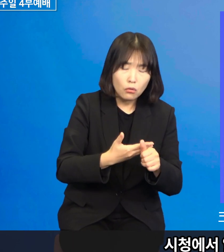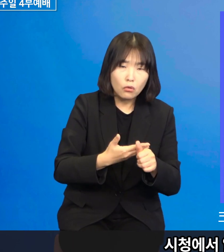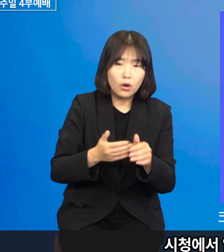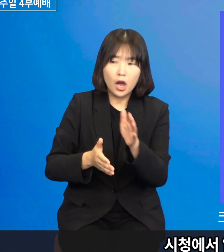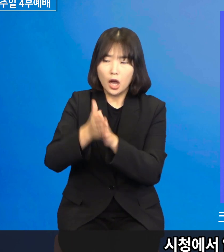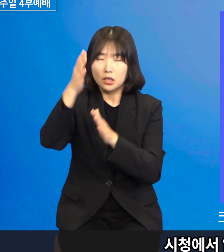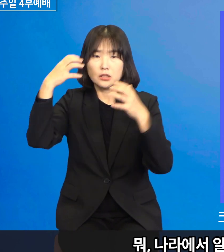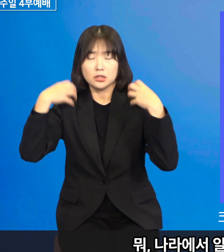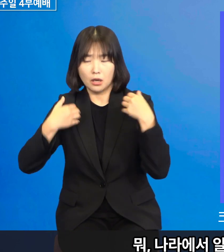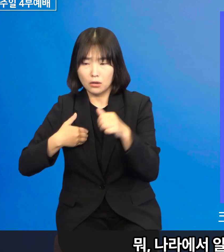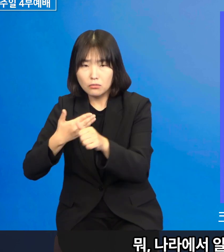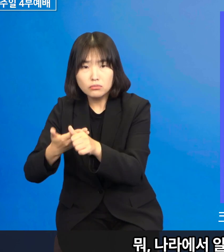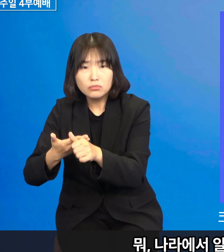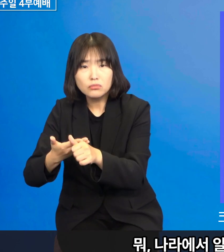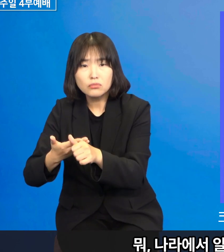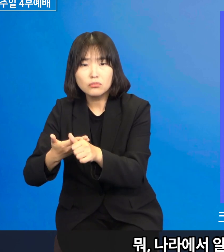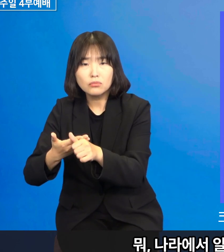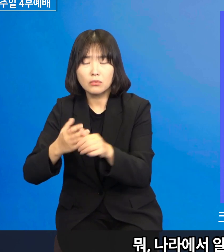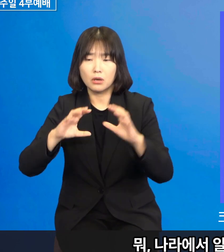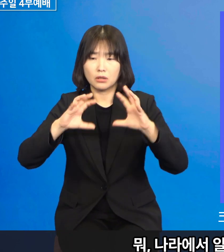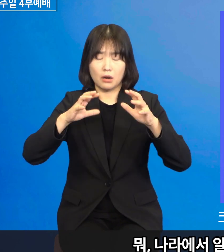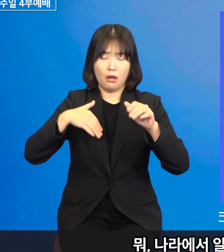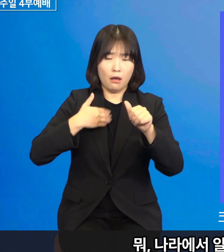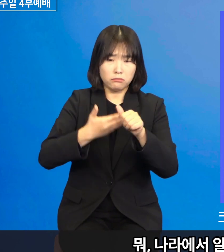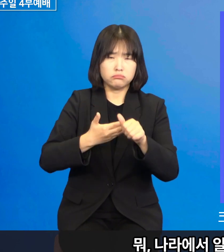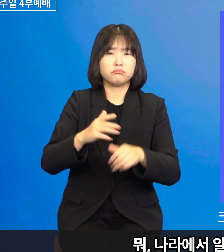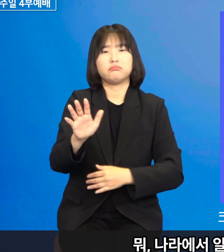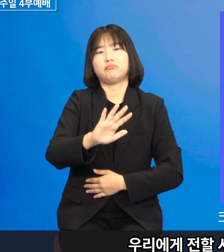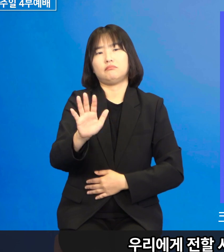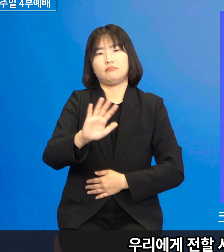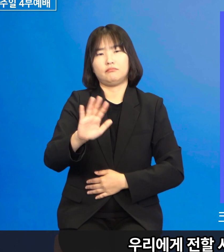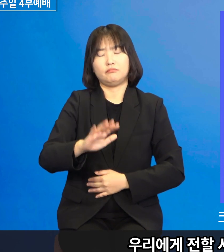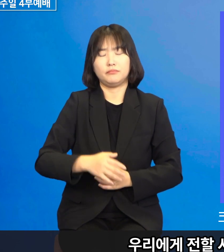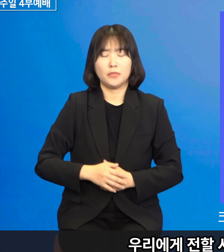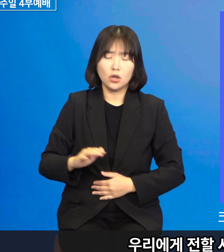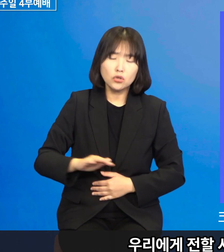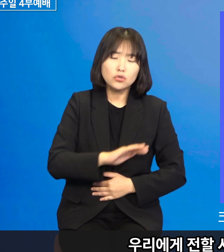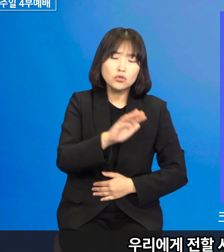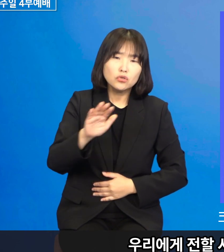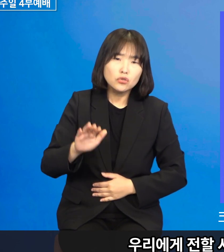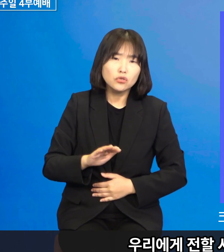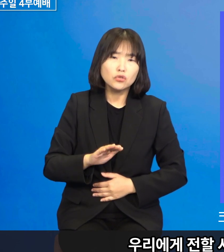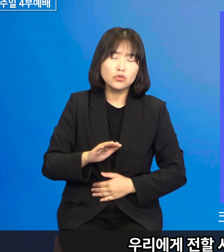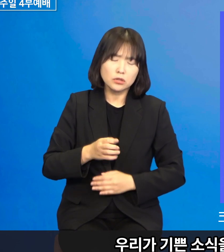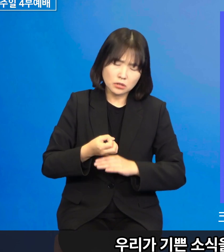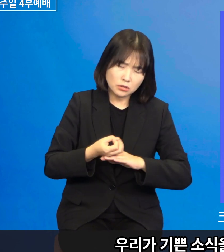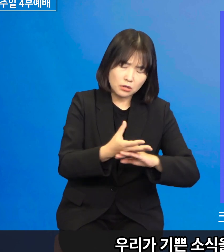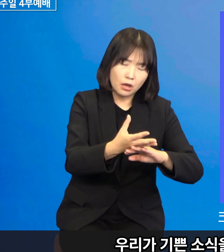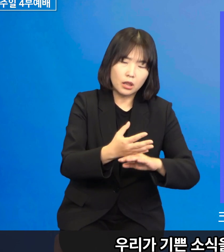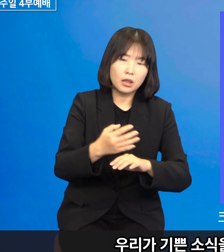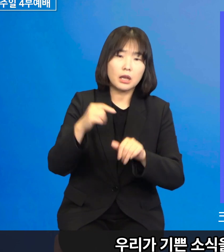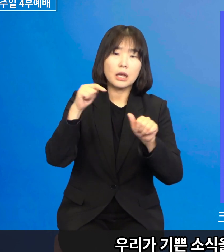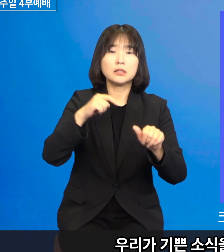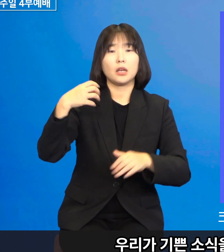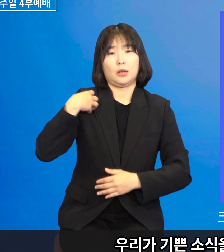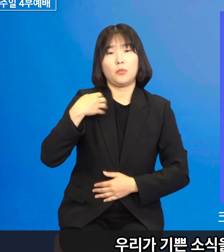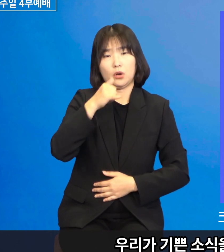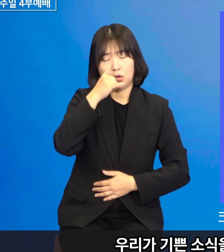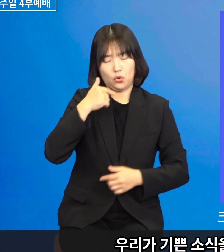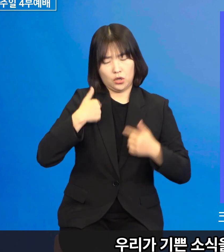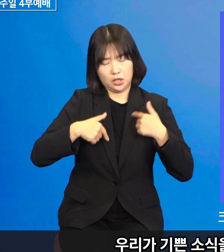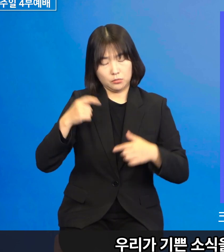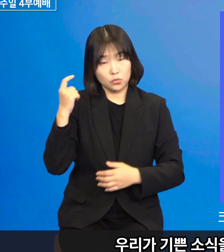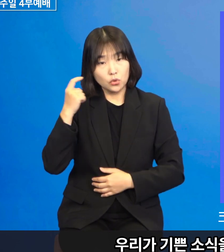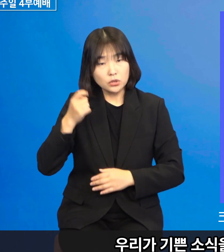시청에서 알려줍니까? 뭐 나라에서 아니에요. 우리에게 전할 사명이 있는 것이고 우리가 기쁜 소식을